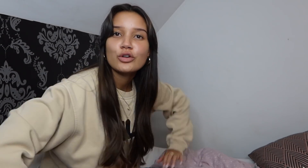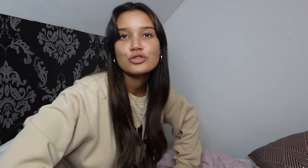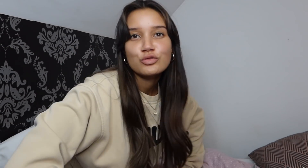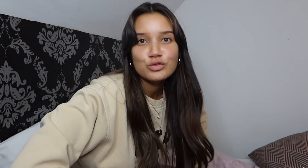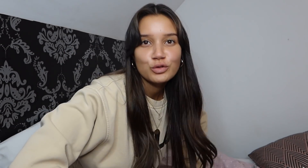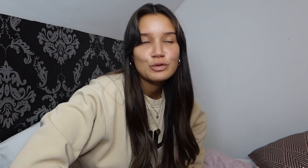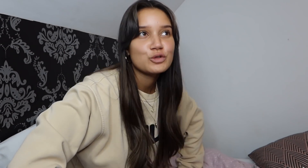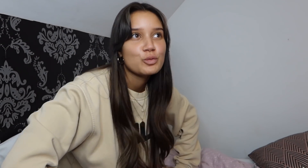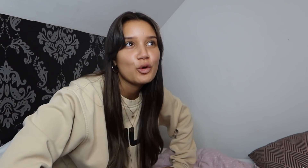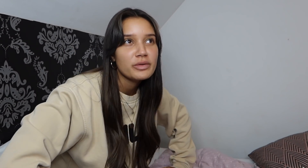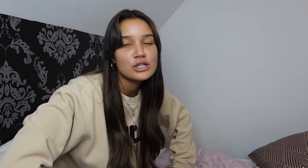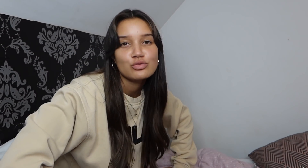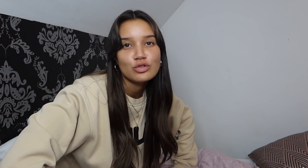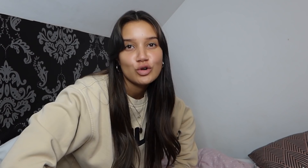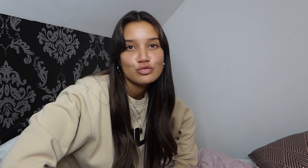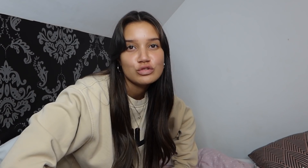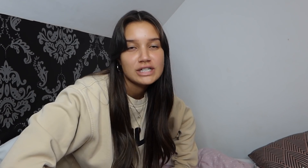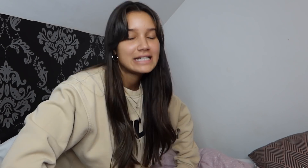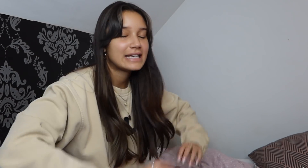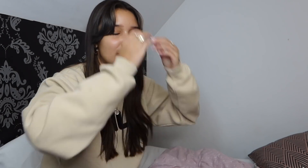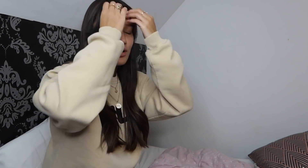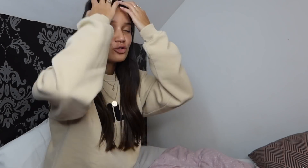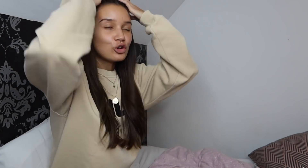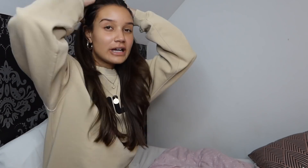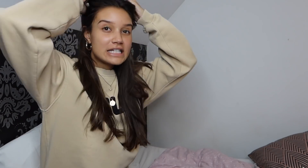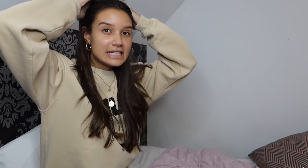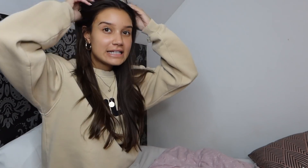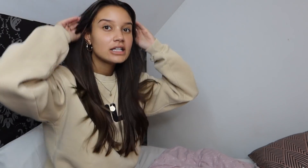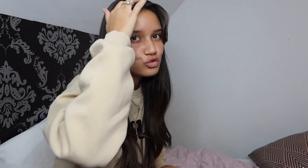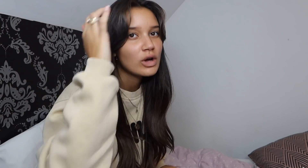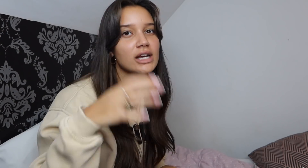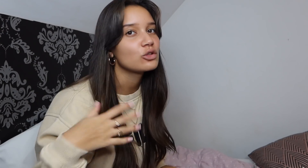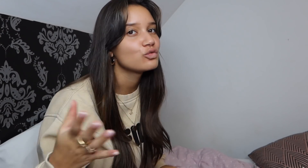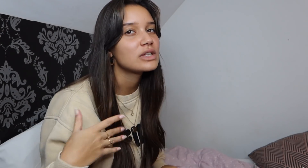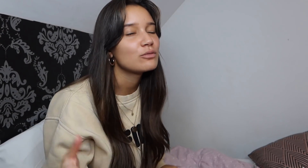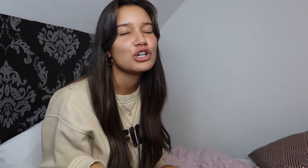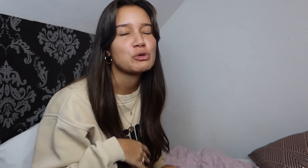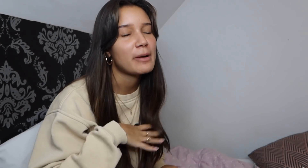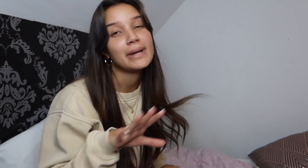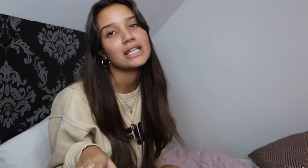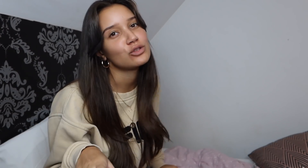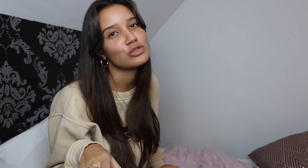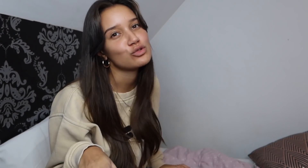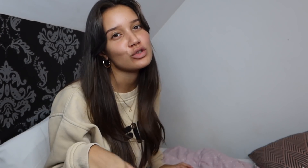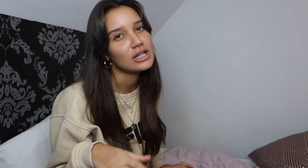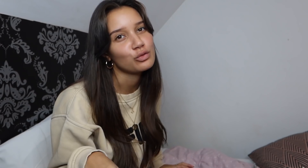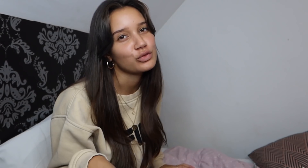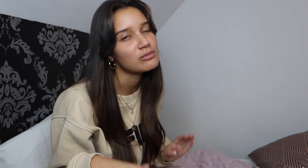Du coup on se retrouve en ce premier jour où j'essaie d'apprendre le langage des signes. Qu'on soit clair de vous à moi, je vais pas me maquiller tous les jours, c'est le confinement.